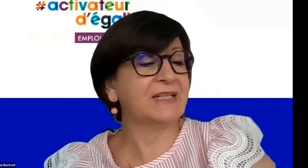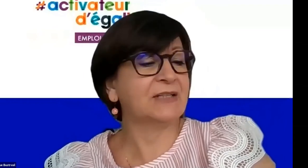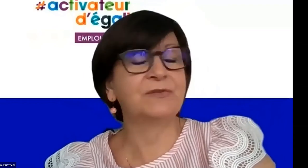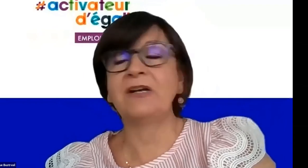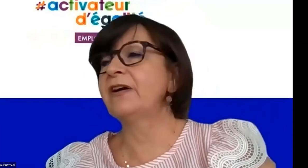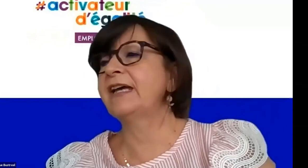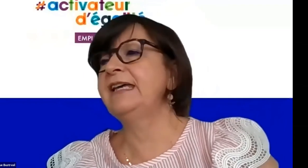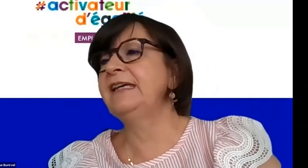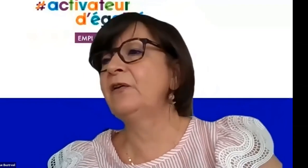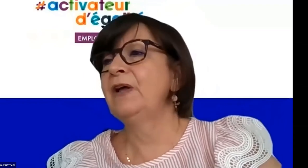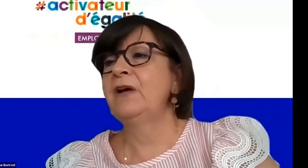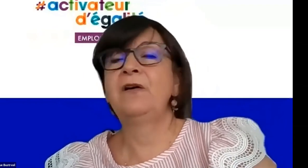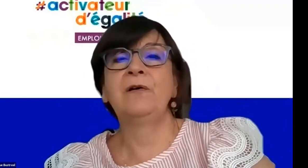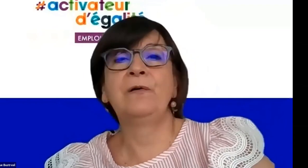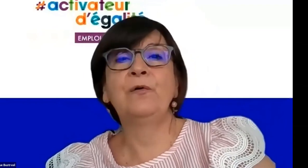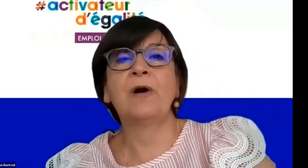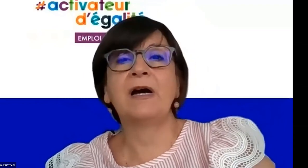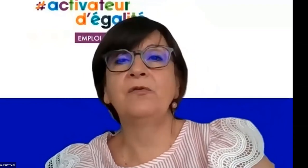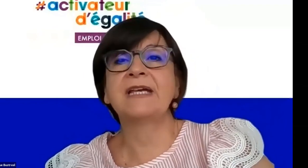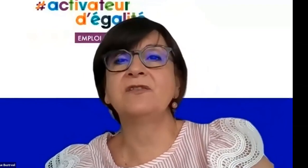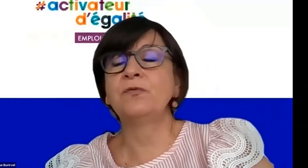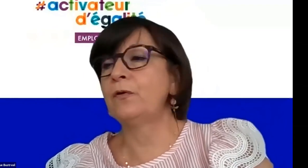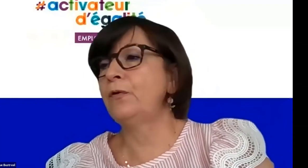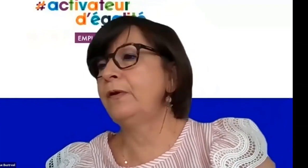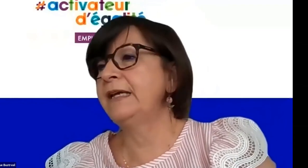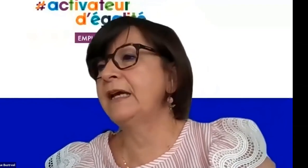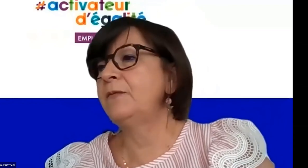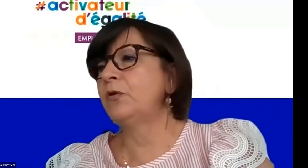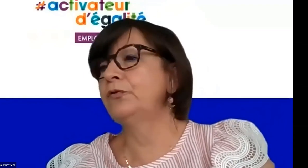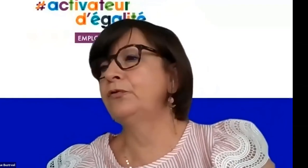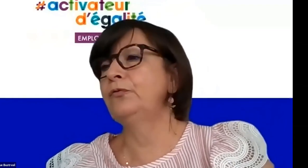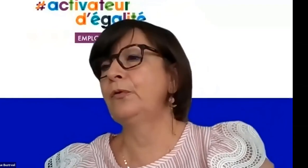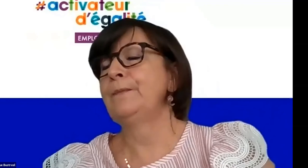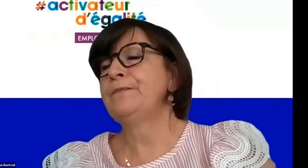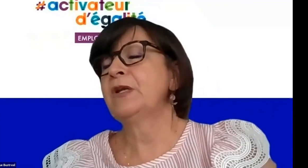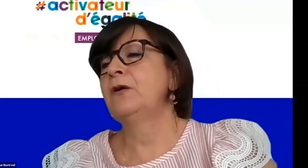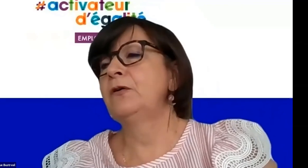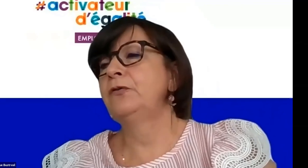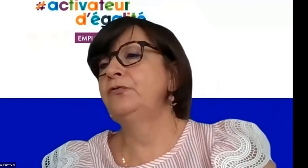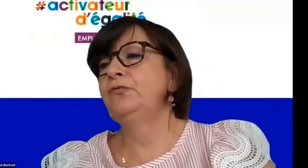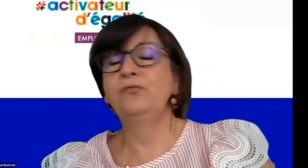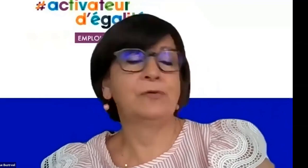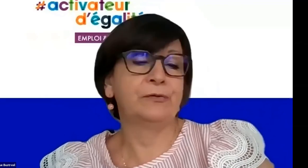qui interviendra tout à l'heure et aura l'occasion également